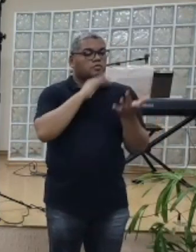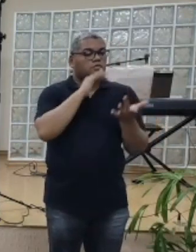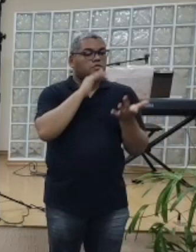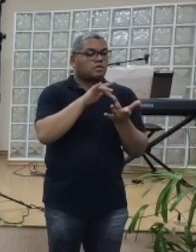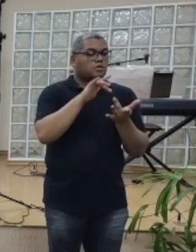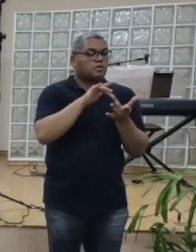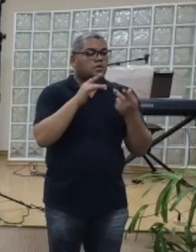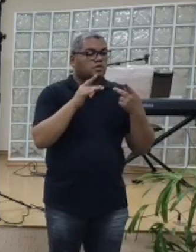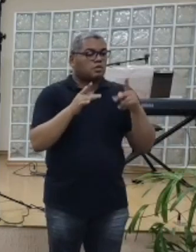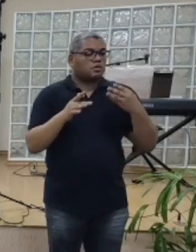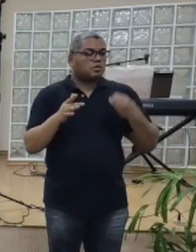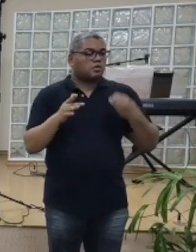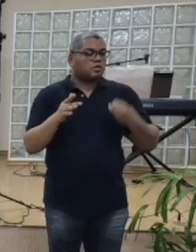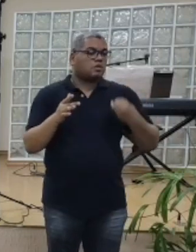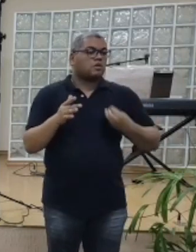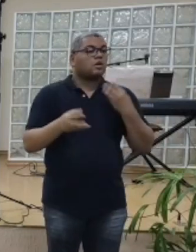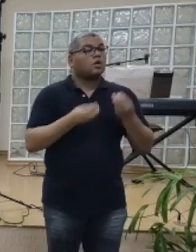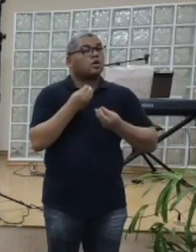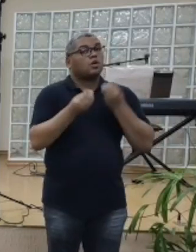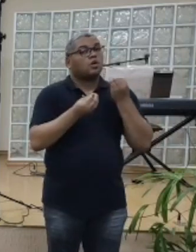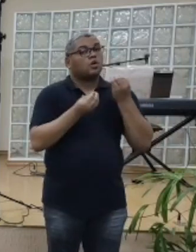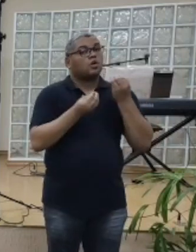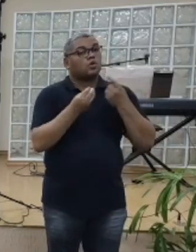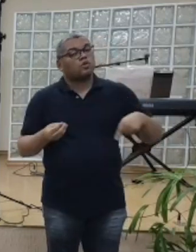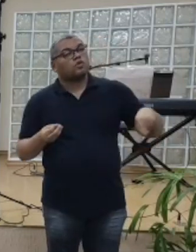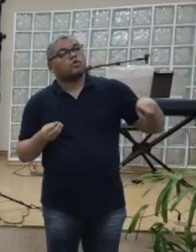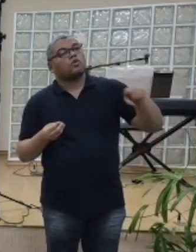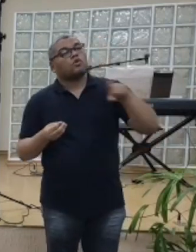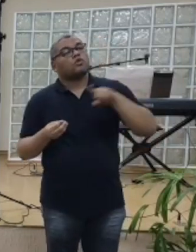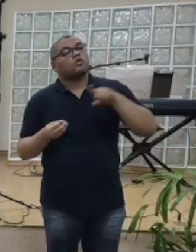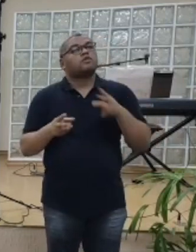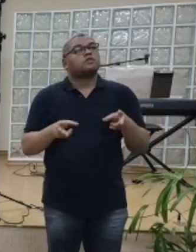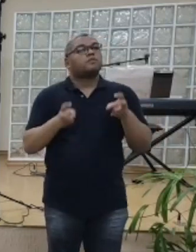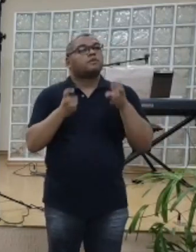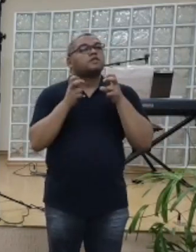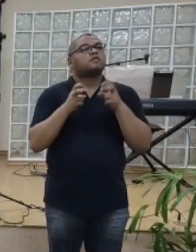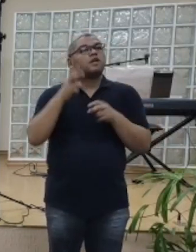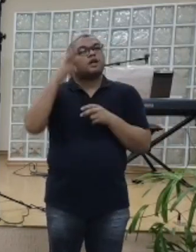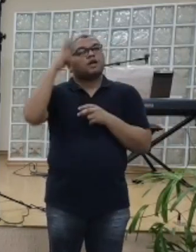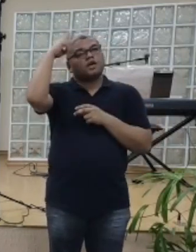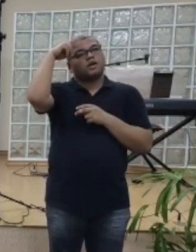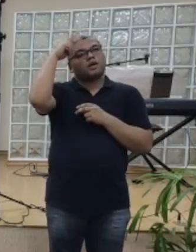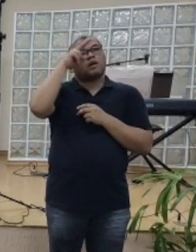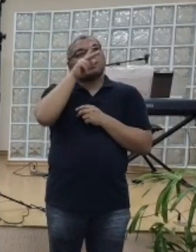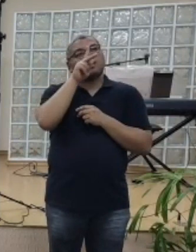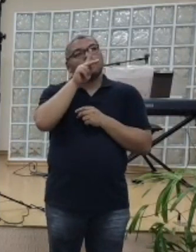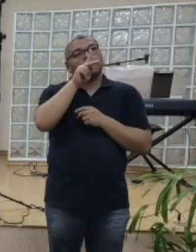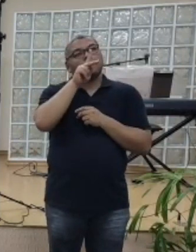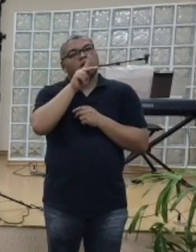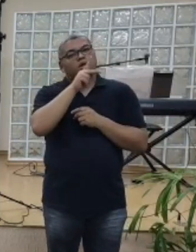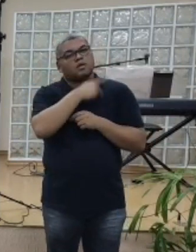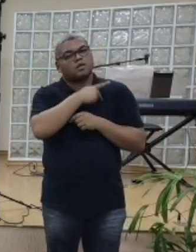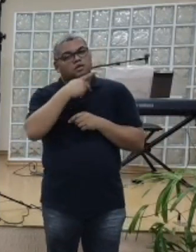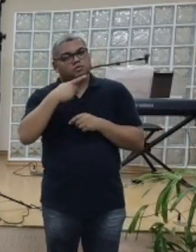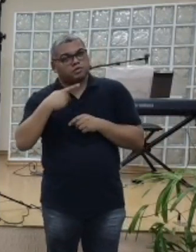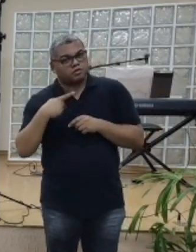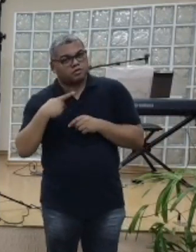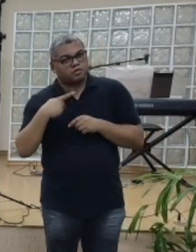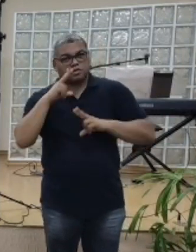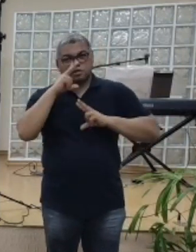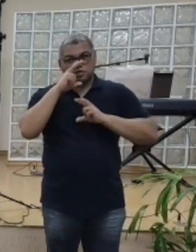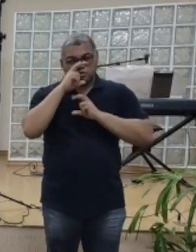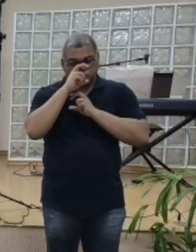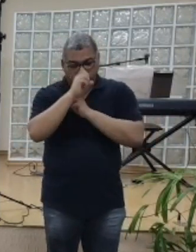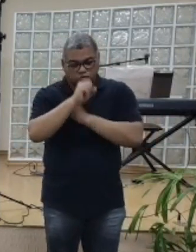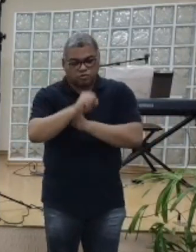você olha para a história de pastores que se dedicam a trazer mensagem bíblica